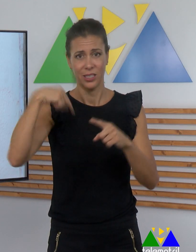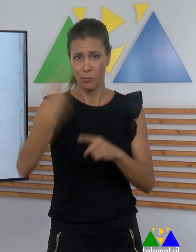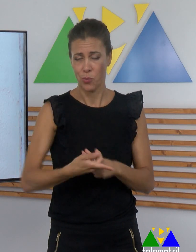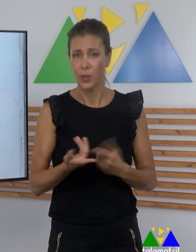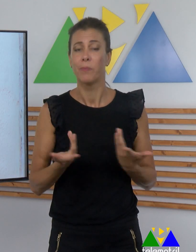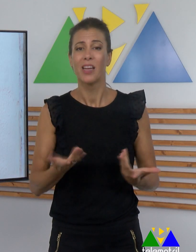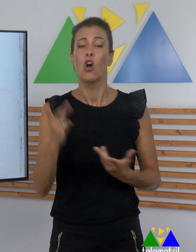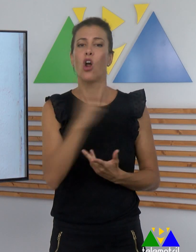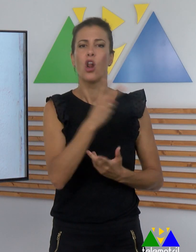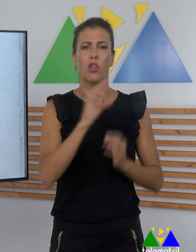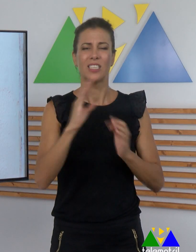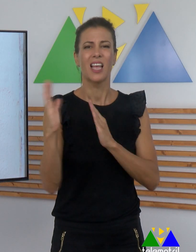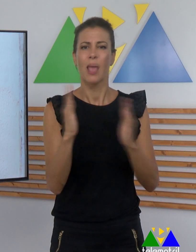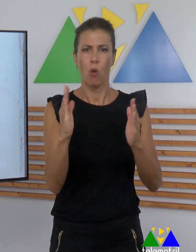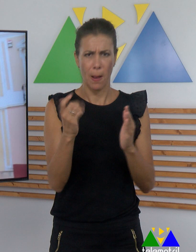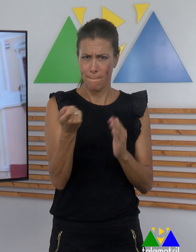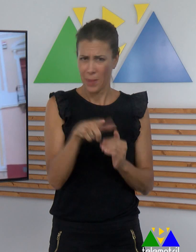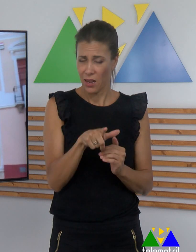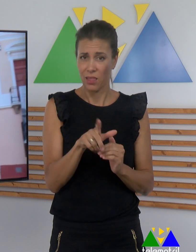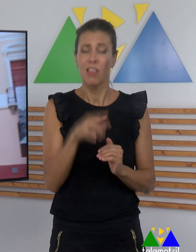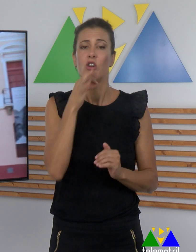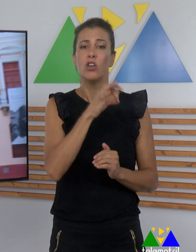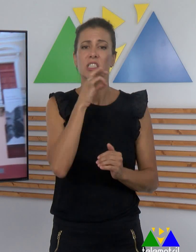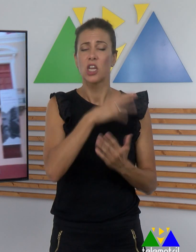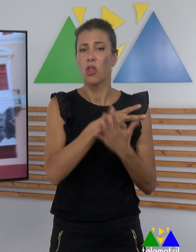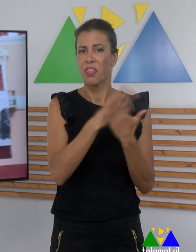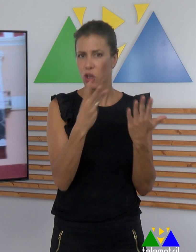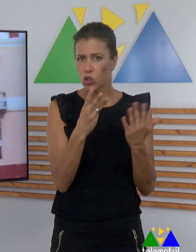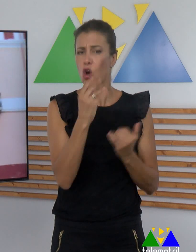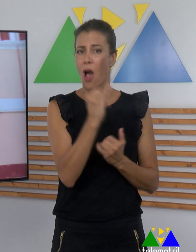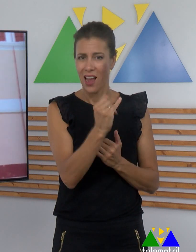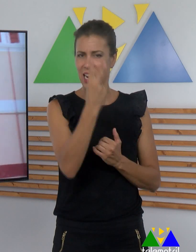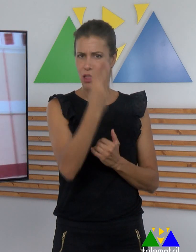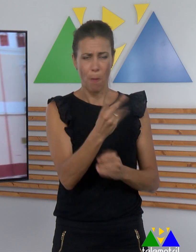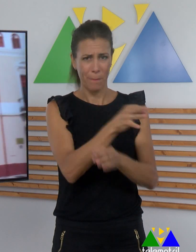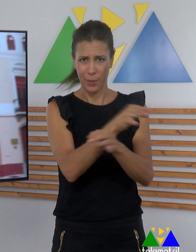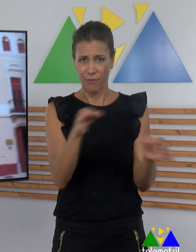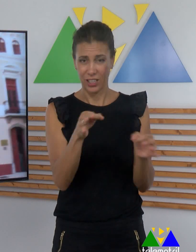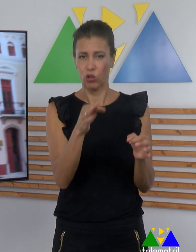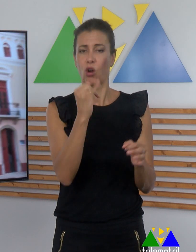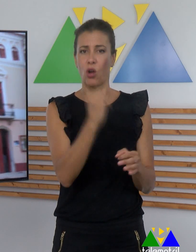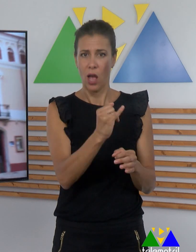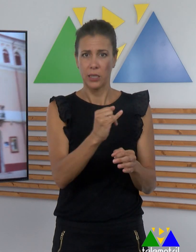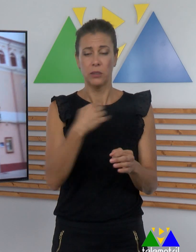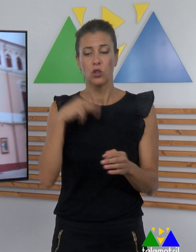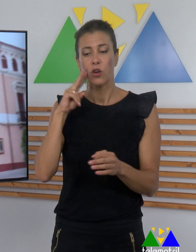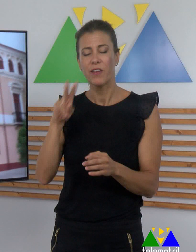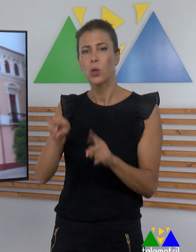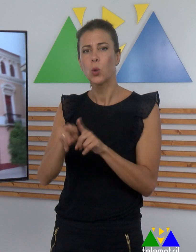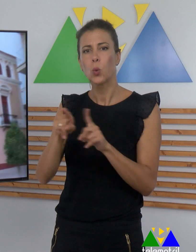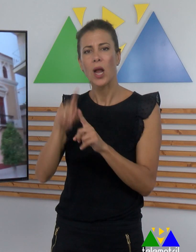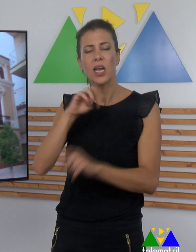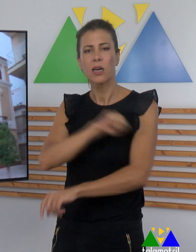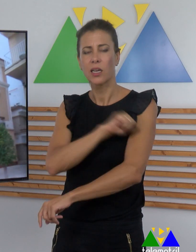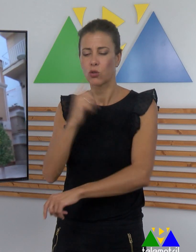Posiblemente las dos son de época parecida, debían ser del siglo XVIII, existen las dos, perfectamente en el catastro de Ensenada existen